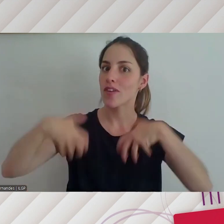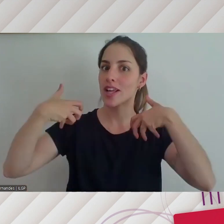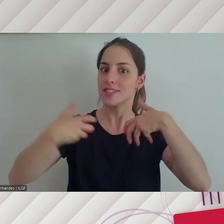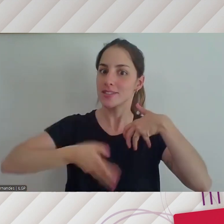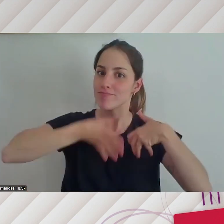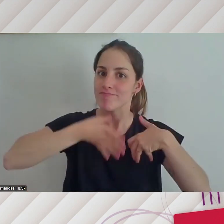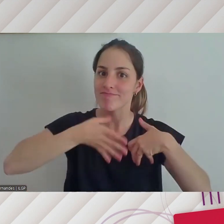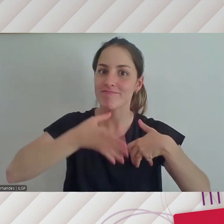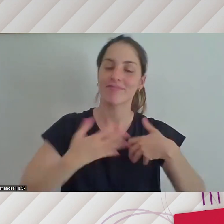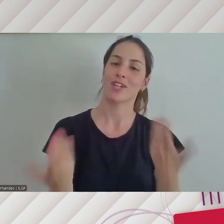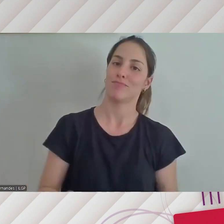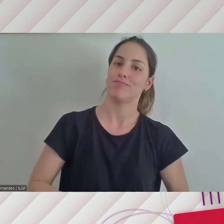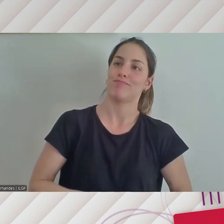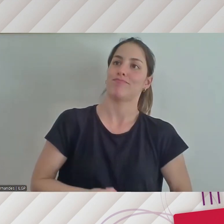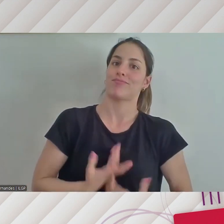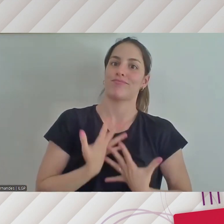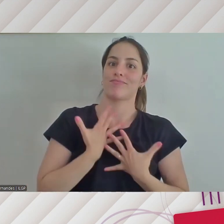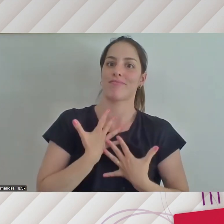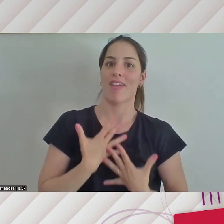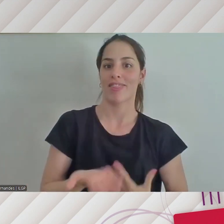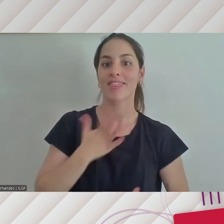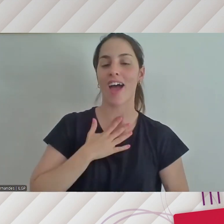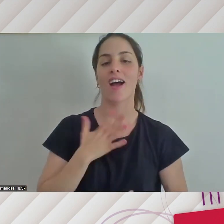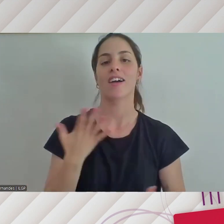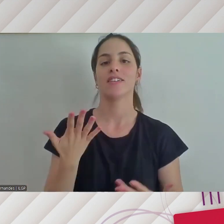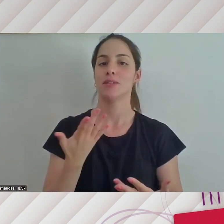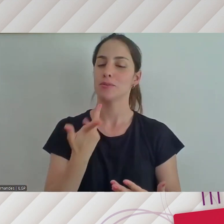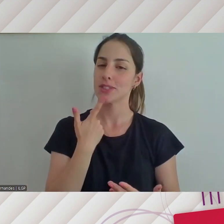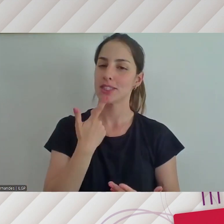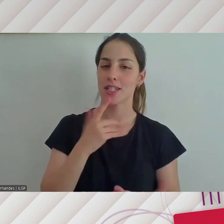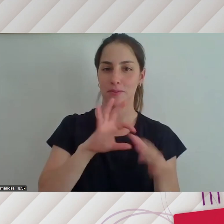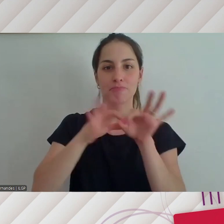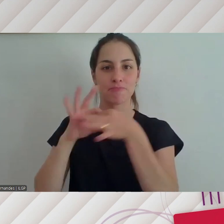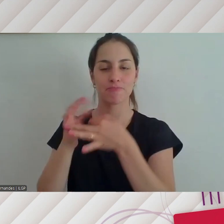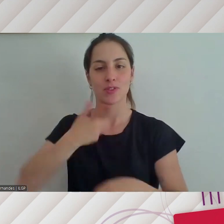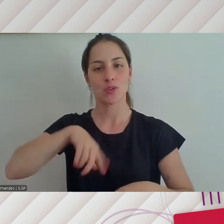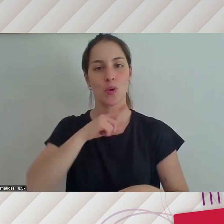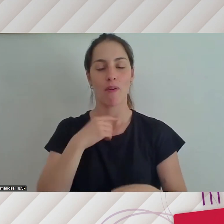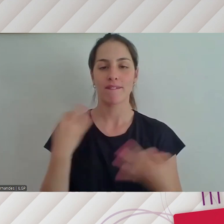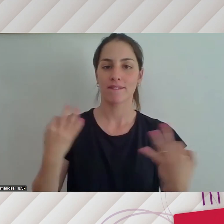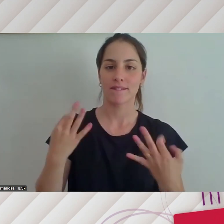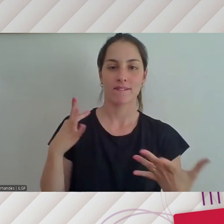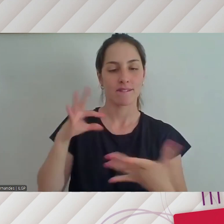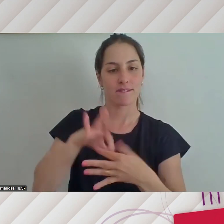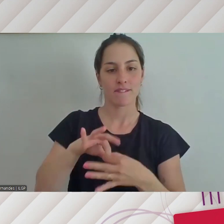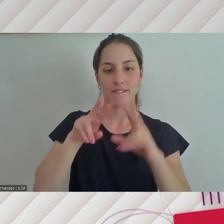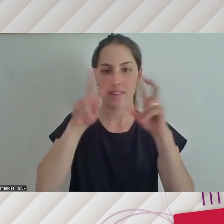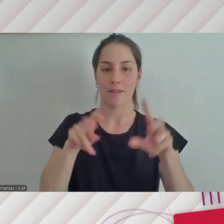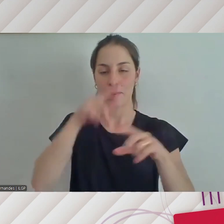como inspiradora, mas facilmente perceptível por todos nós em relação a uma matéria tão